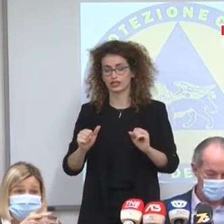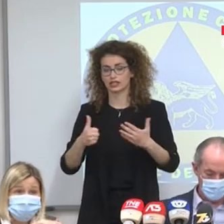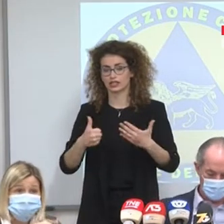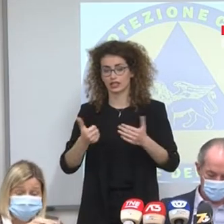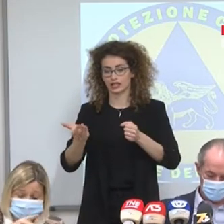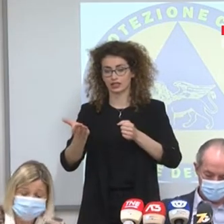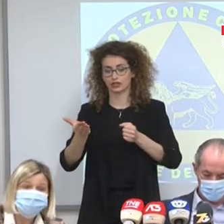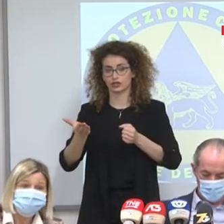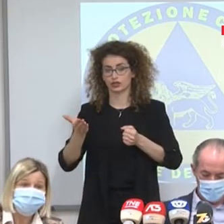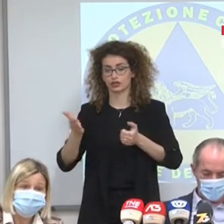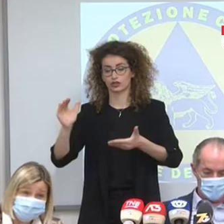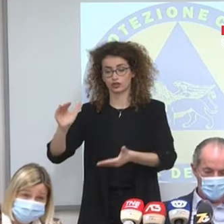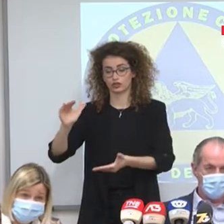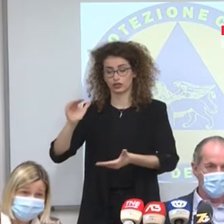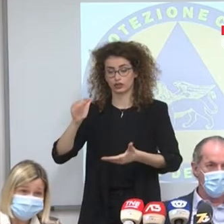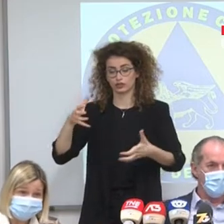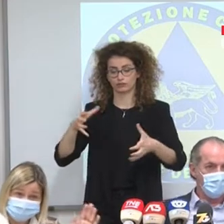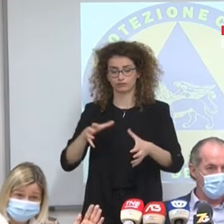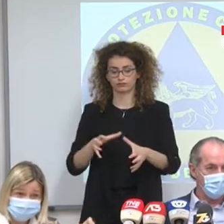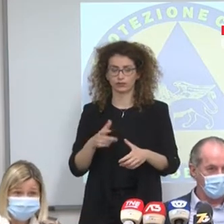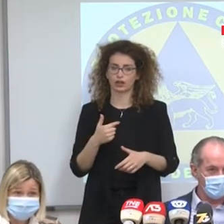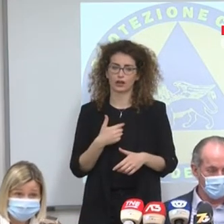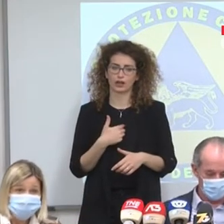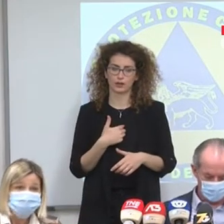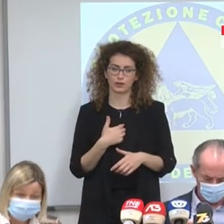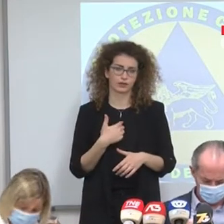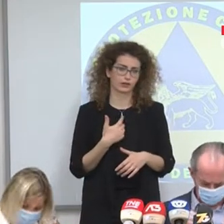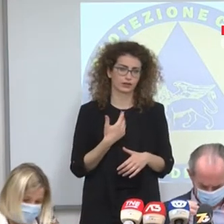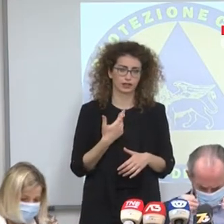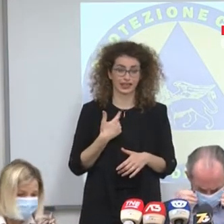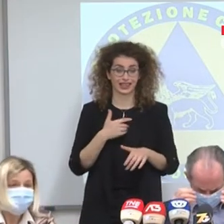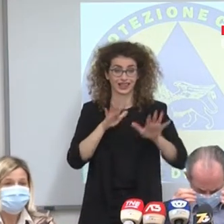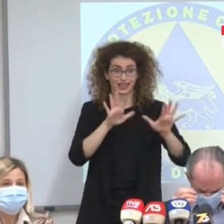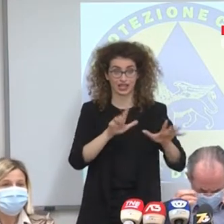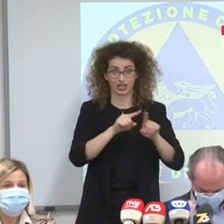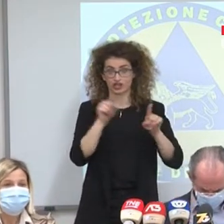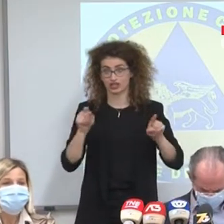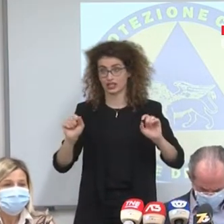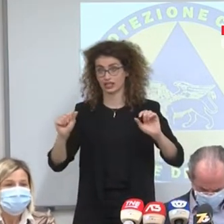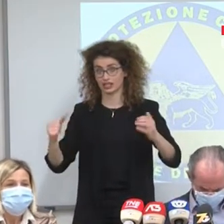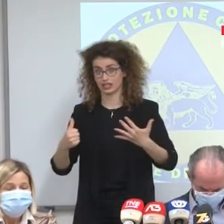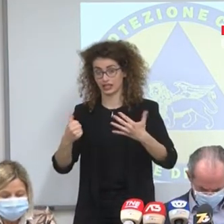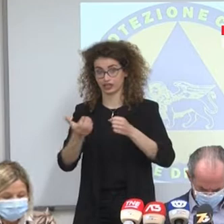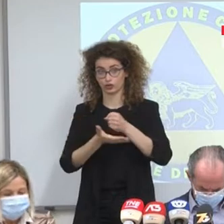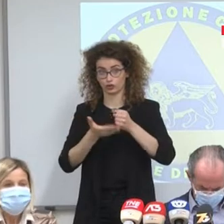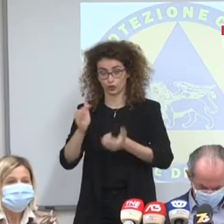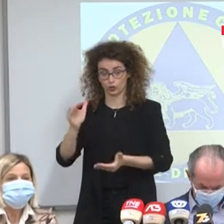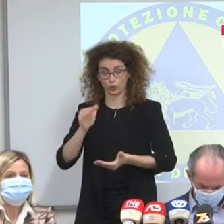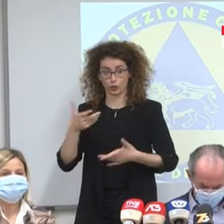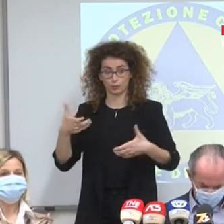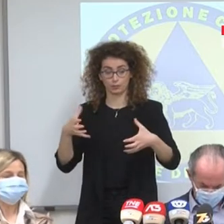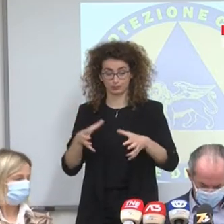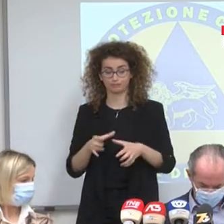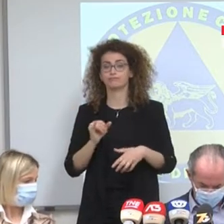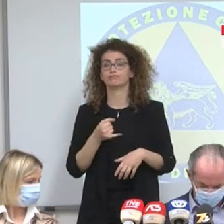Sì, delle consegne. Cioè non ci facciamo mai mancare niente. Dal 10 al 16 giugno? Sì. Quindi dal 10 al 16 ce ne saranno meno?